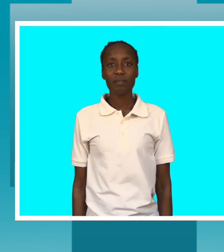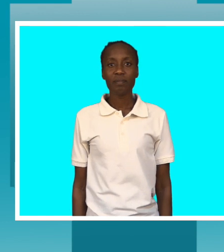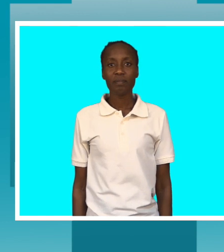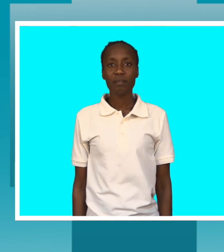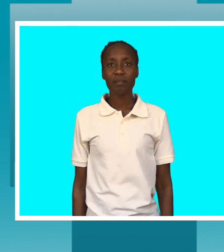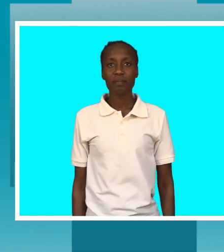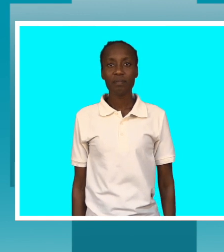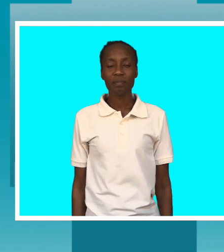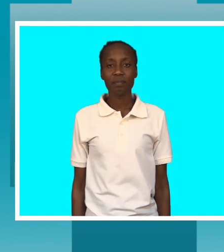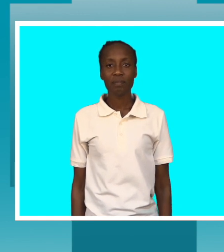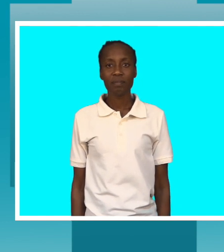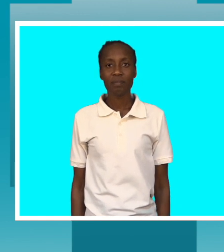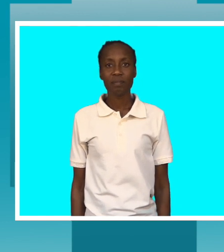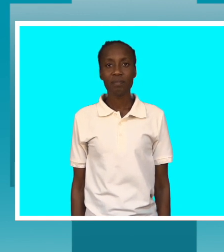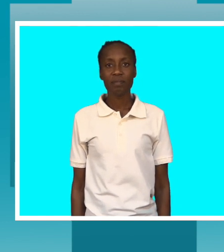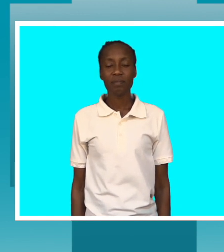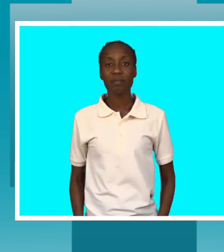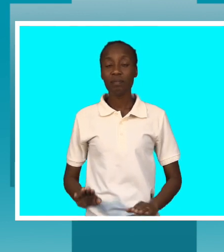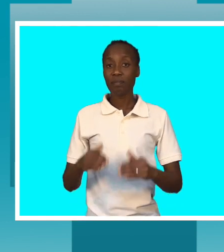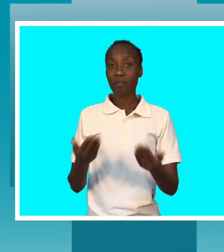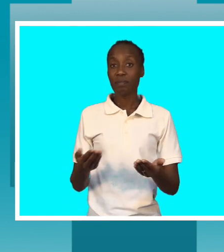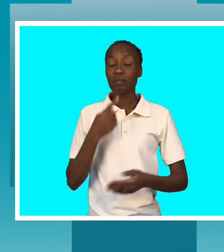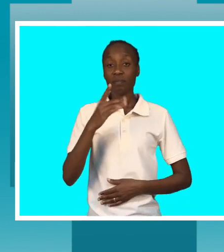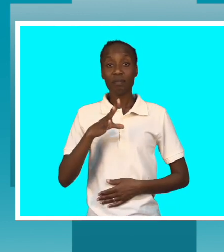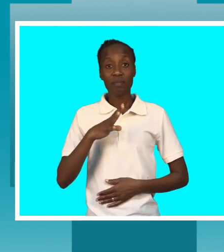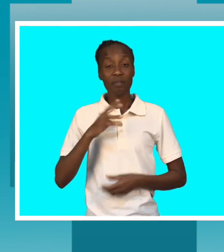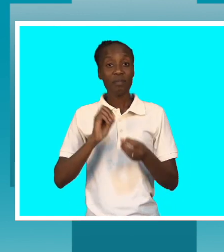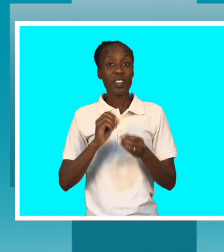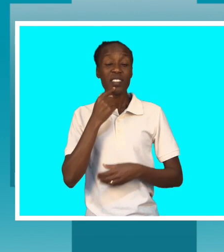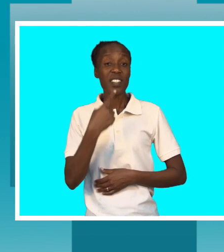técnica, né? E disse, ah, deixa ver essa pessoa.